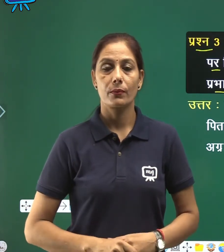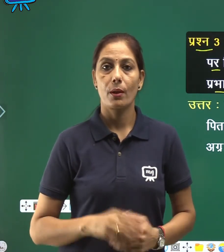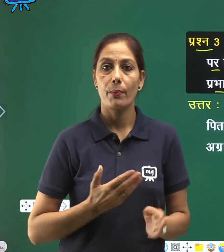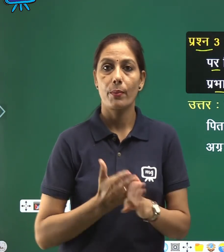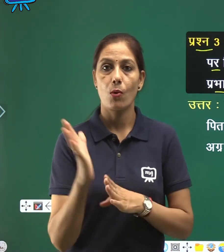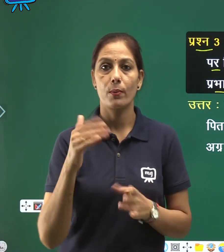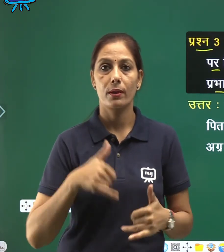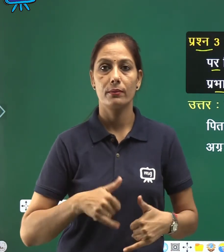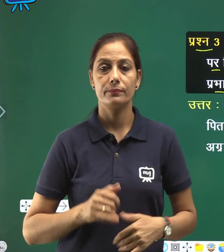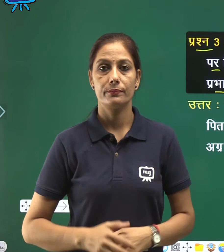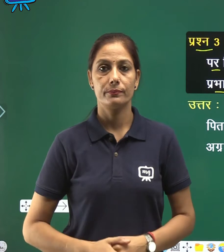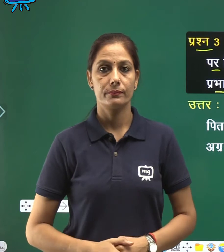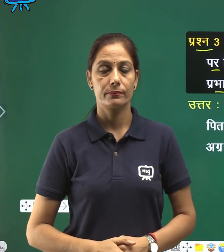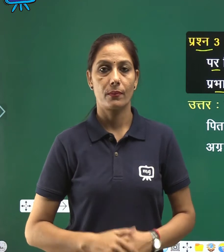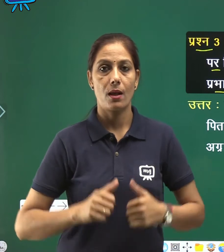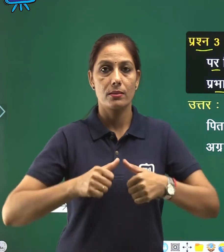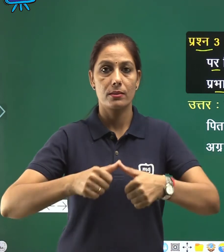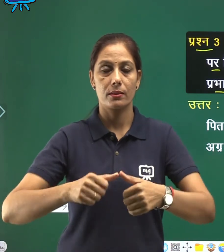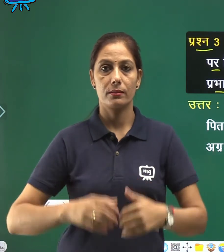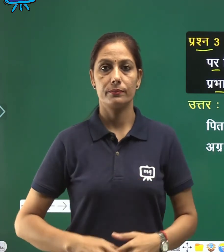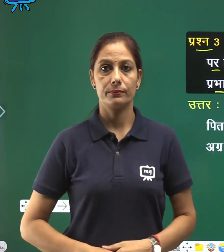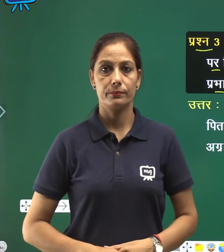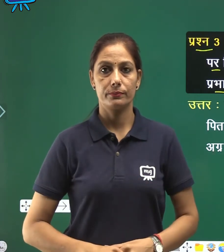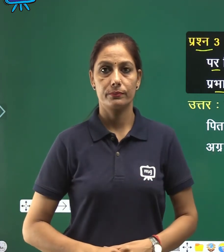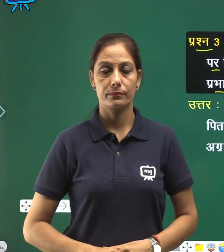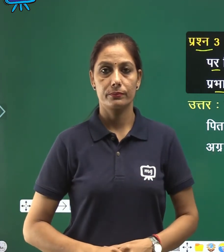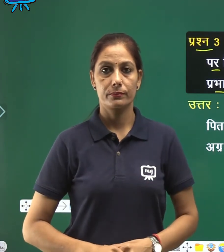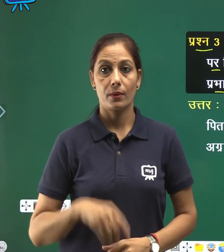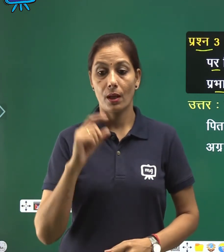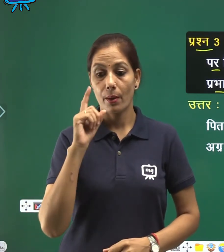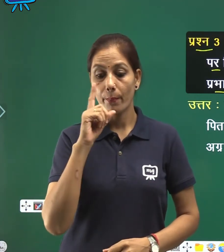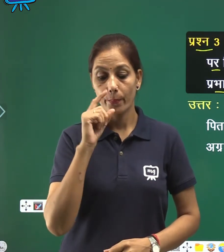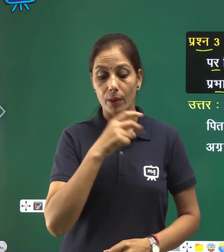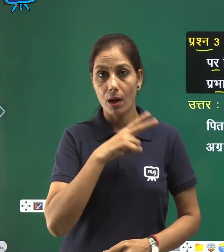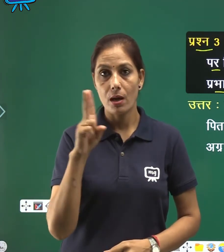पड़ा? उत्तर है मन्नू भंडारी पर